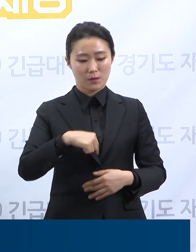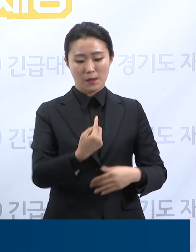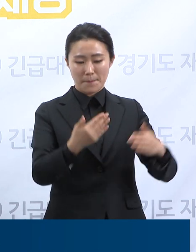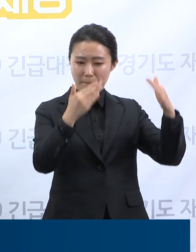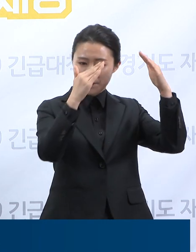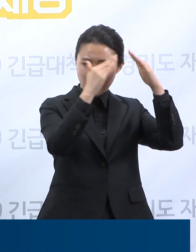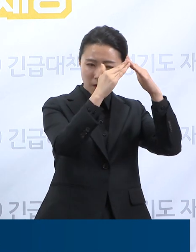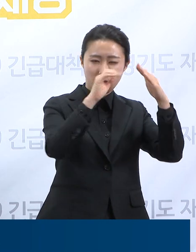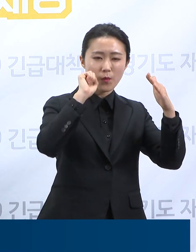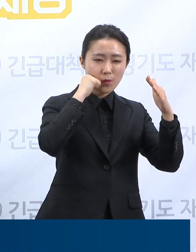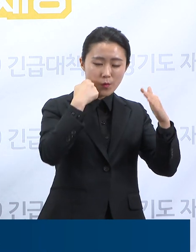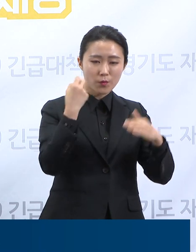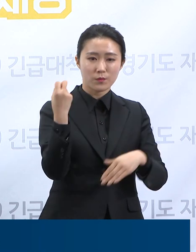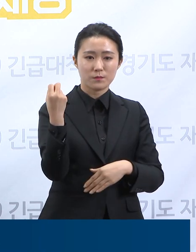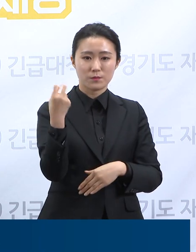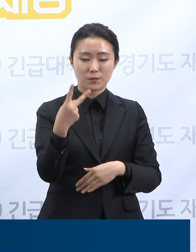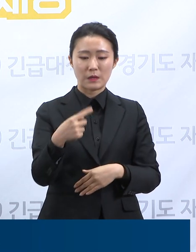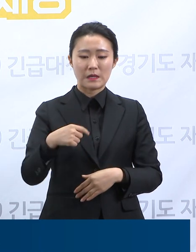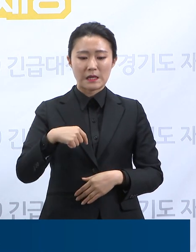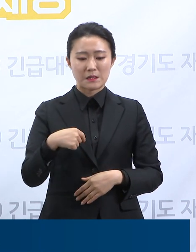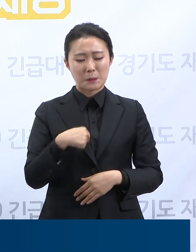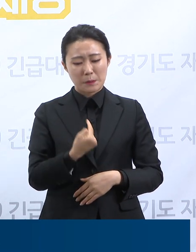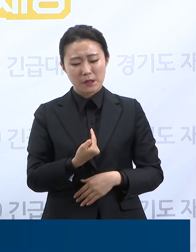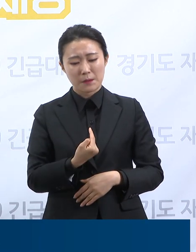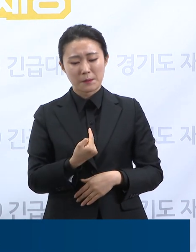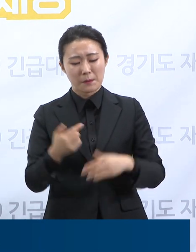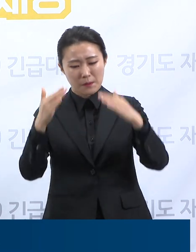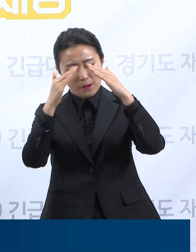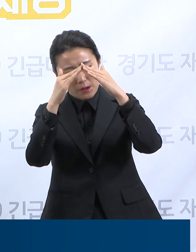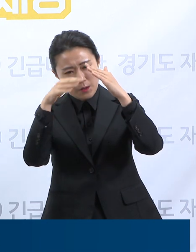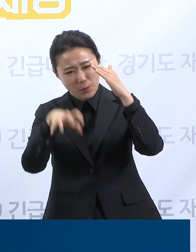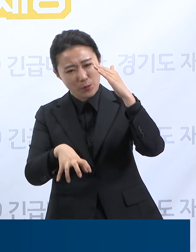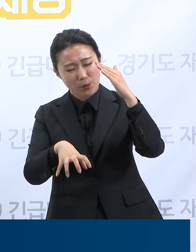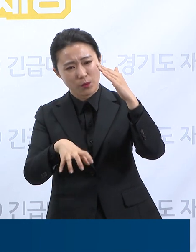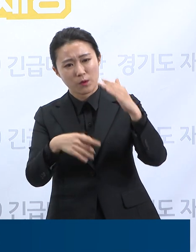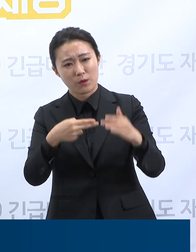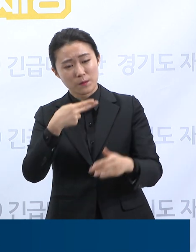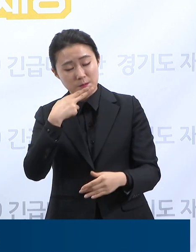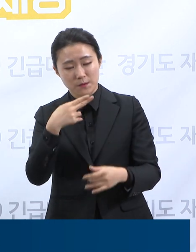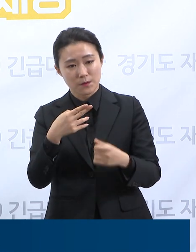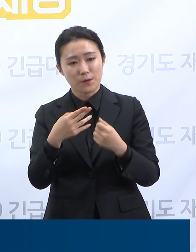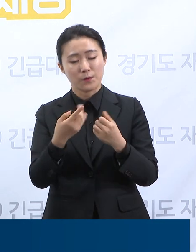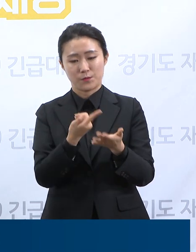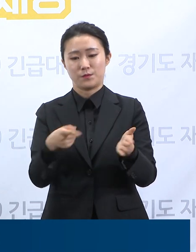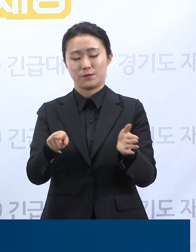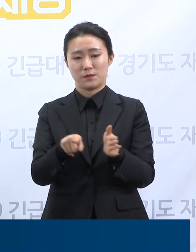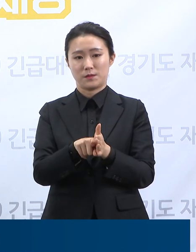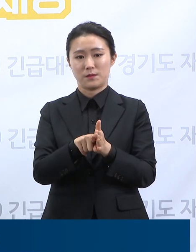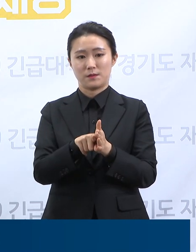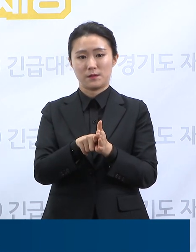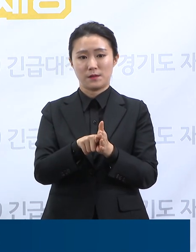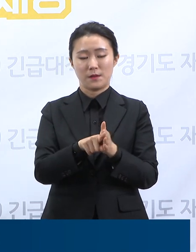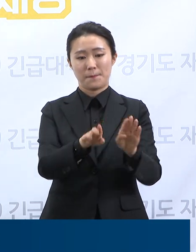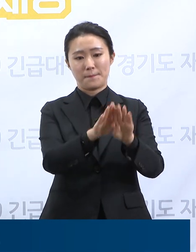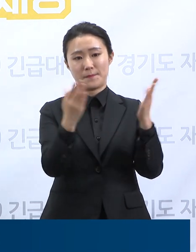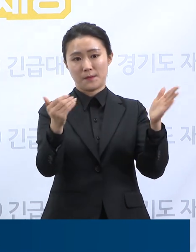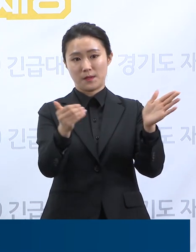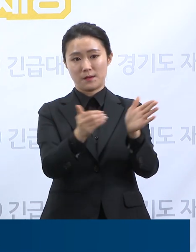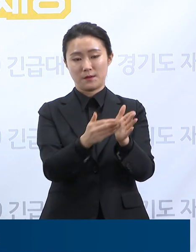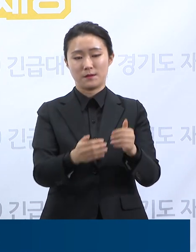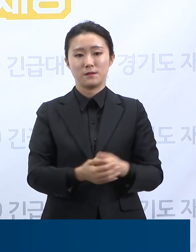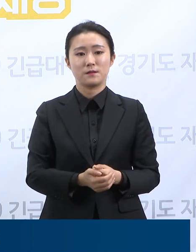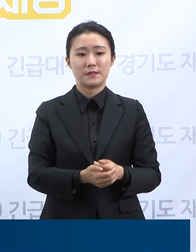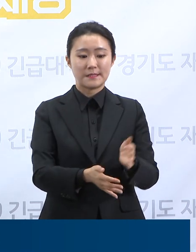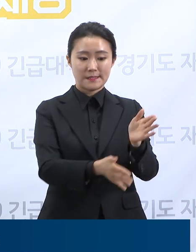장소가 불분명한 분들의 격리를 위해 마련되었습니다. 확진자의 접촉자, 해외 입국자, 시장 군수가 입소를